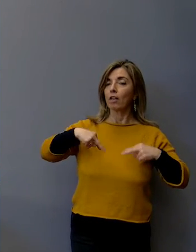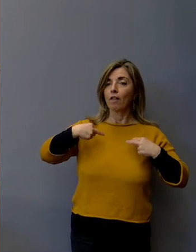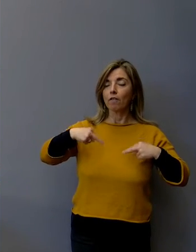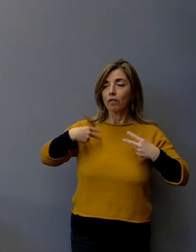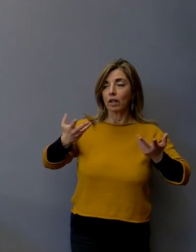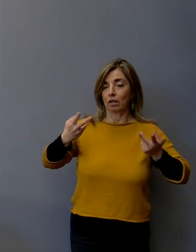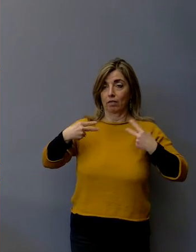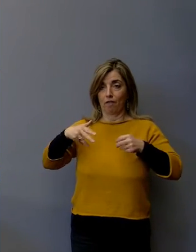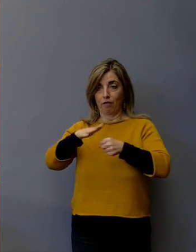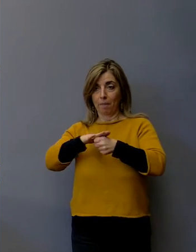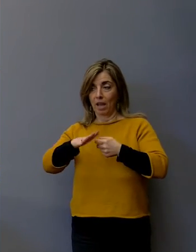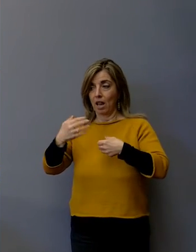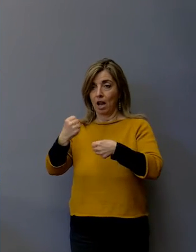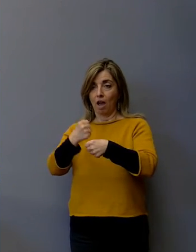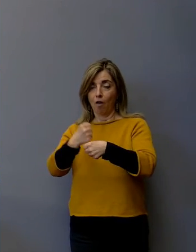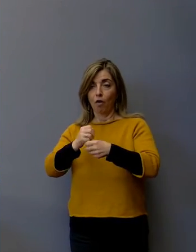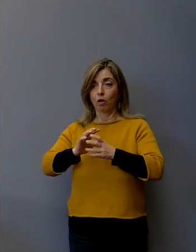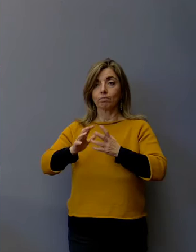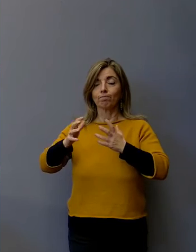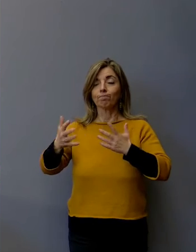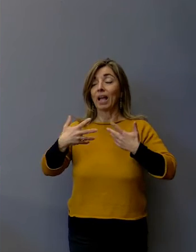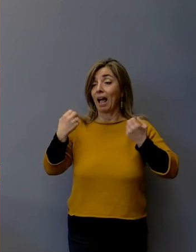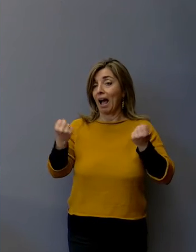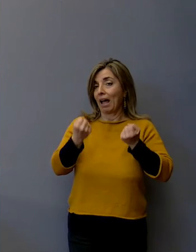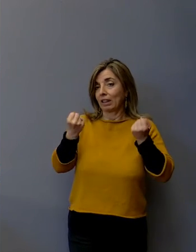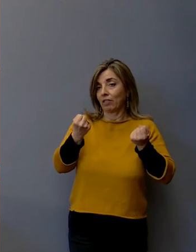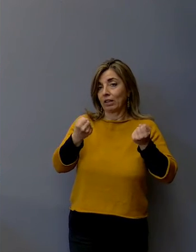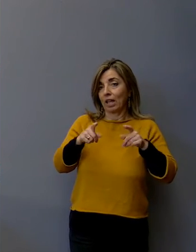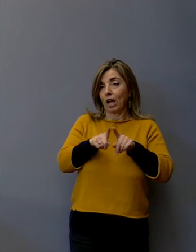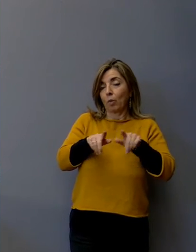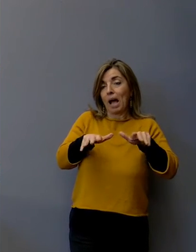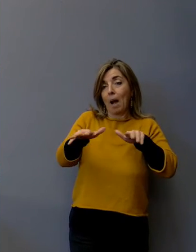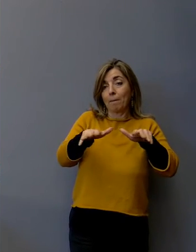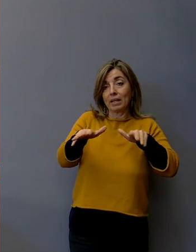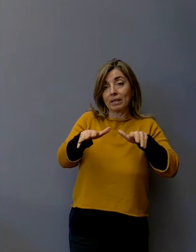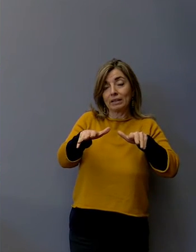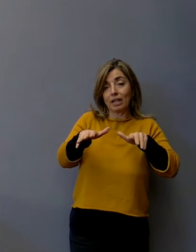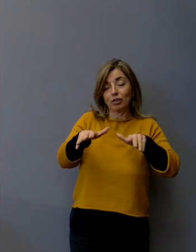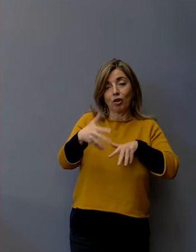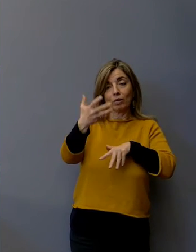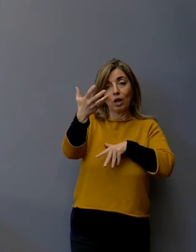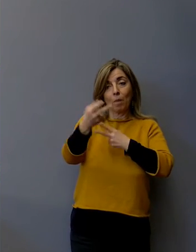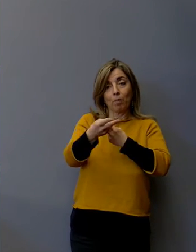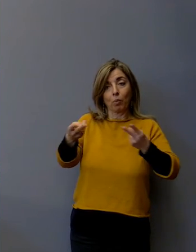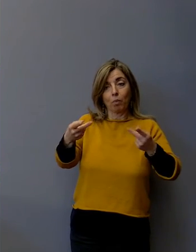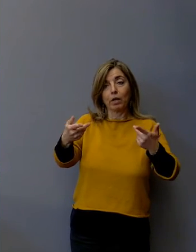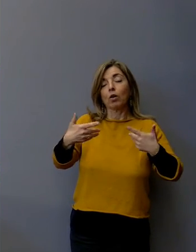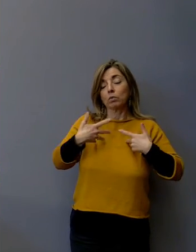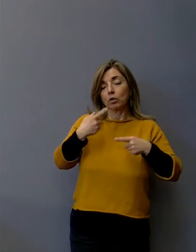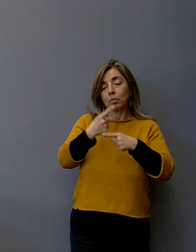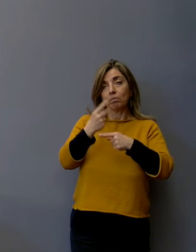familiare nel nostro lavoro è ovviamente nella nostra attività di amministratori della cosa pubblica siamo chiamati a fare delle previsioni